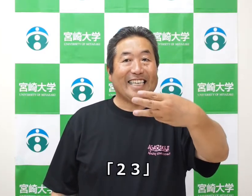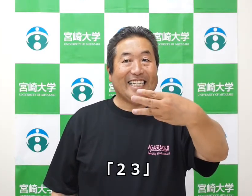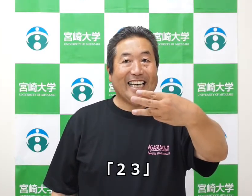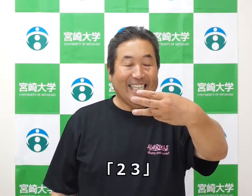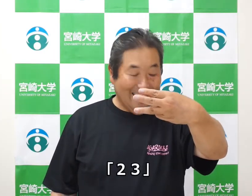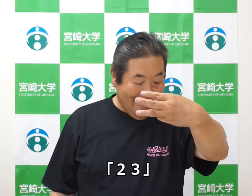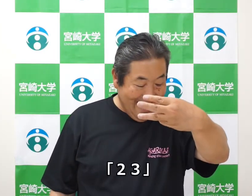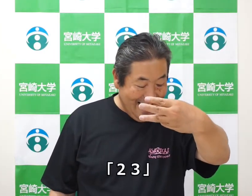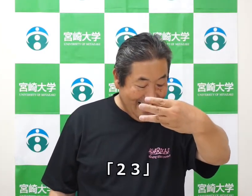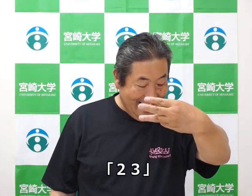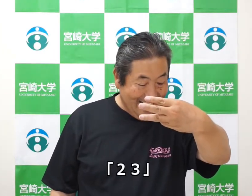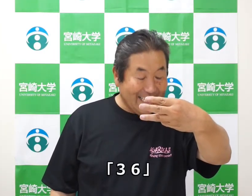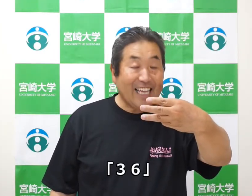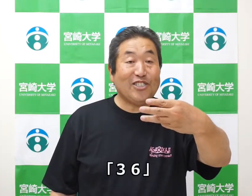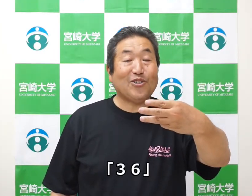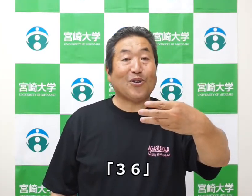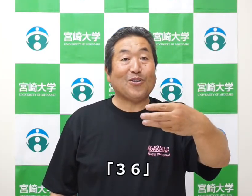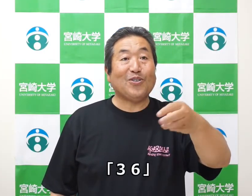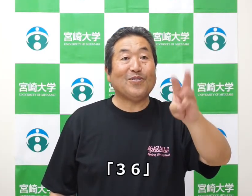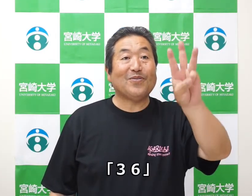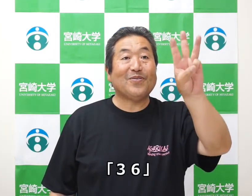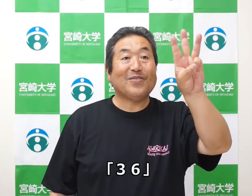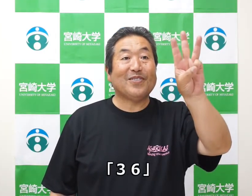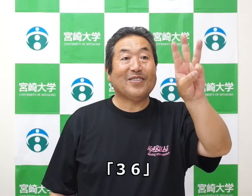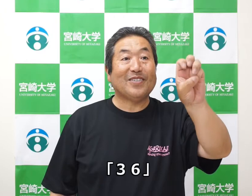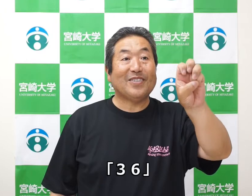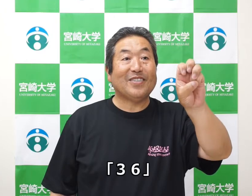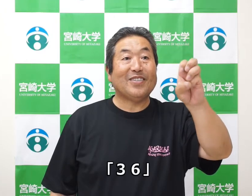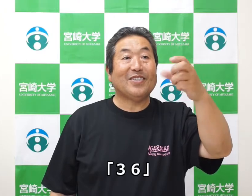はい、いいですね。36、